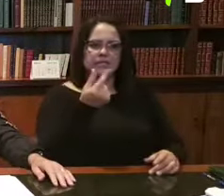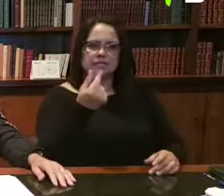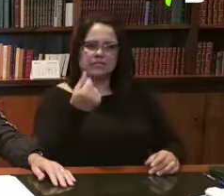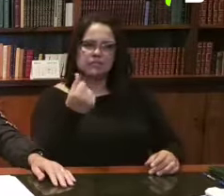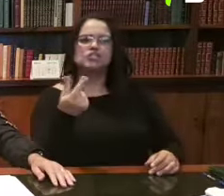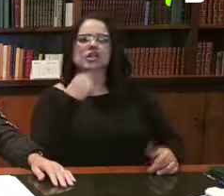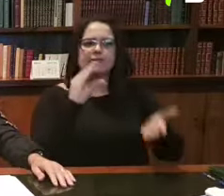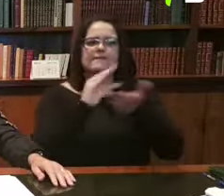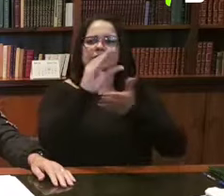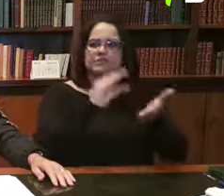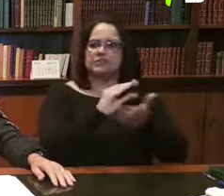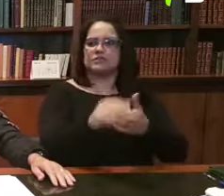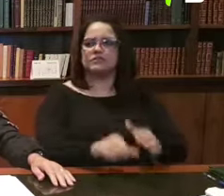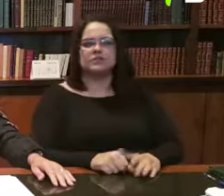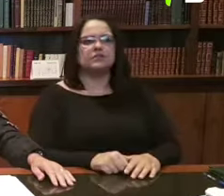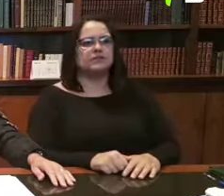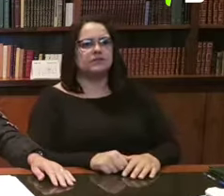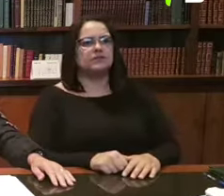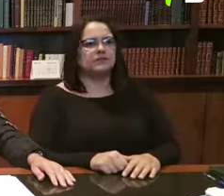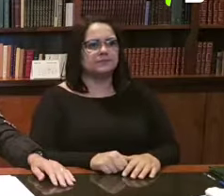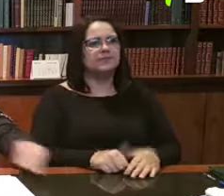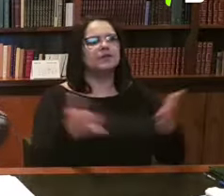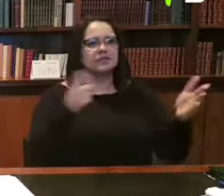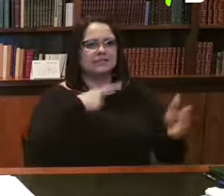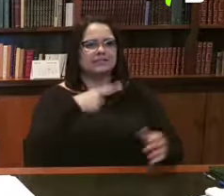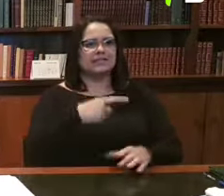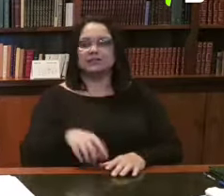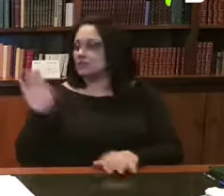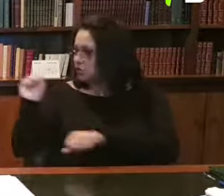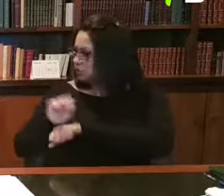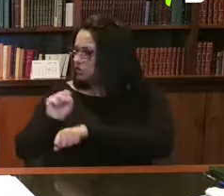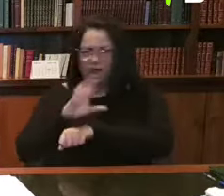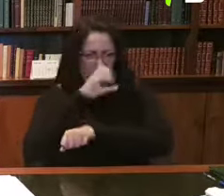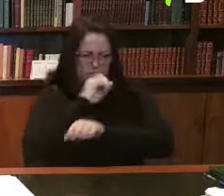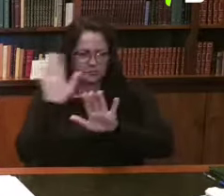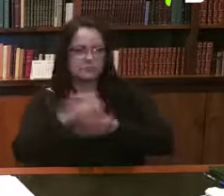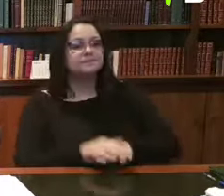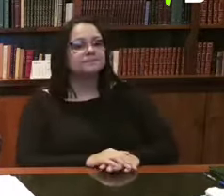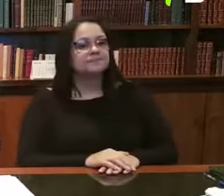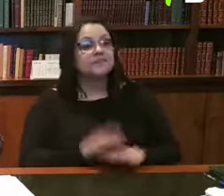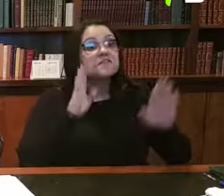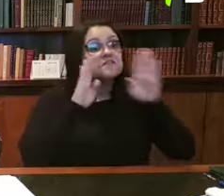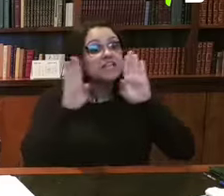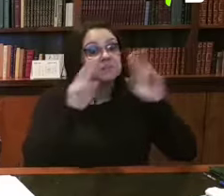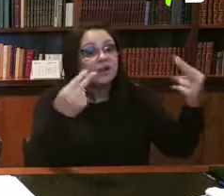para investir então isso tá acontecendo tu tá acontecendo uma paradinha só que o jogo rápido aqui é no facebook nossa